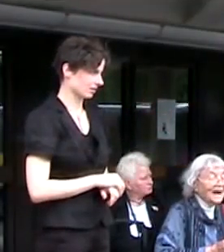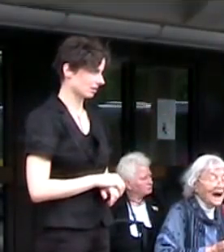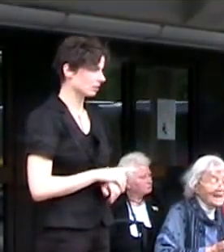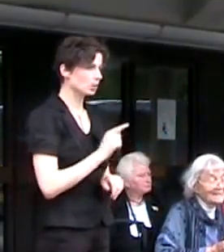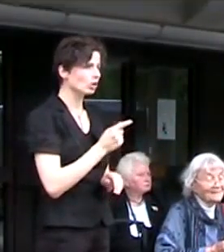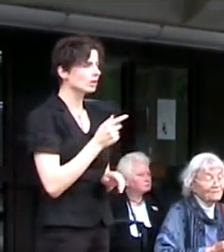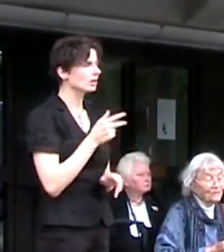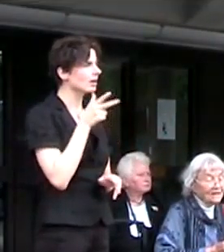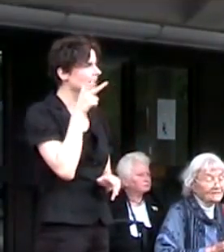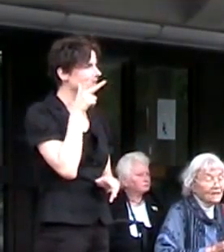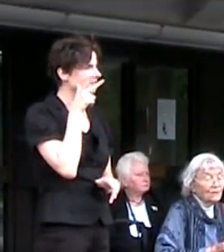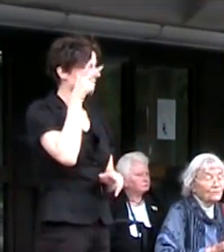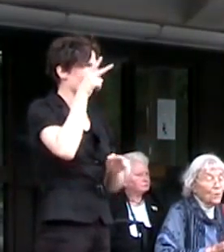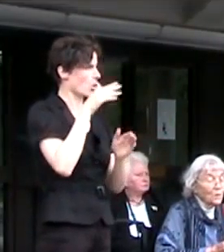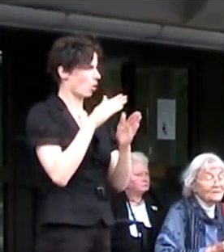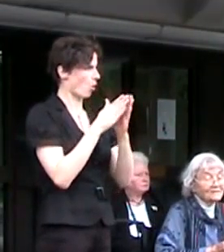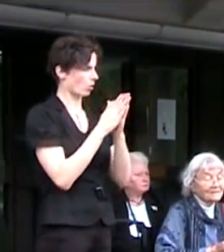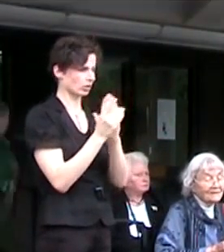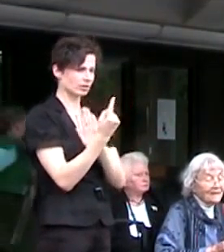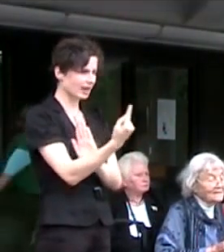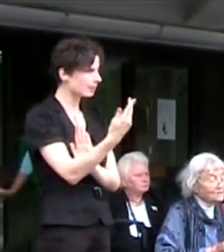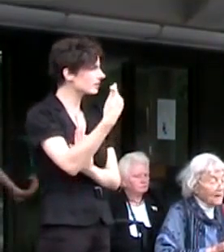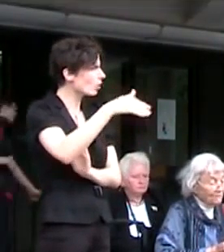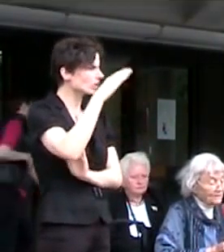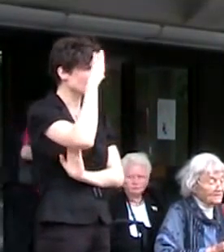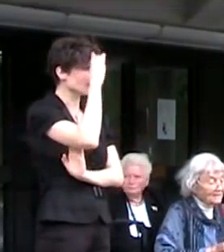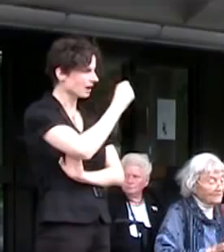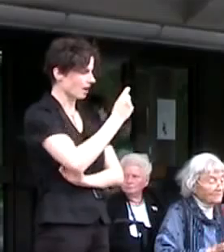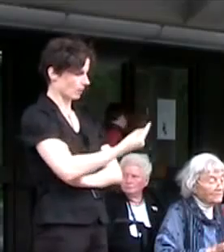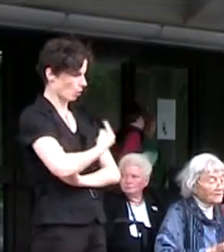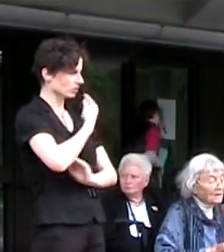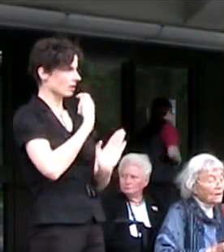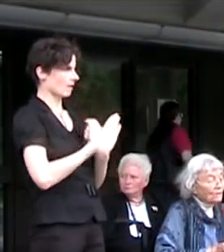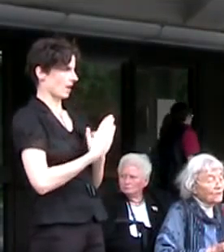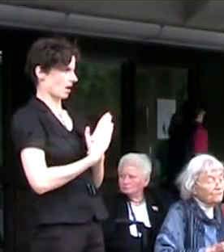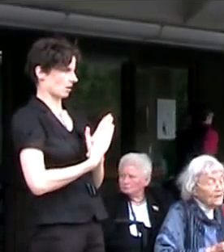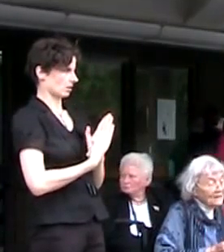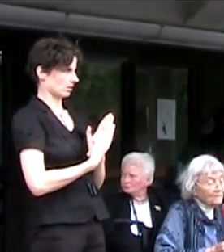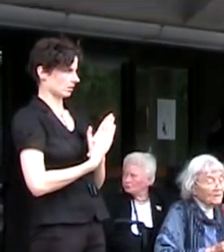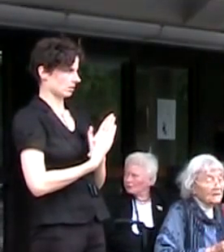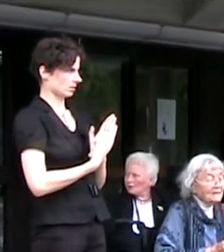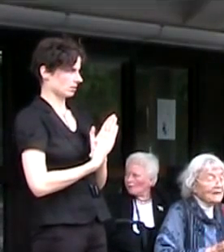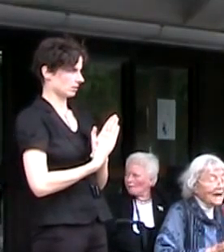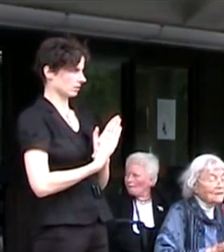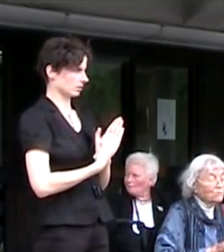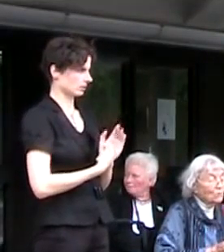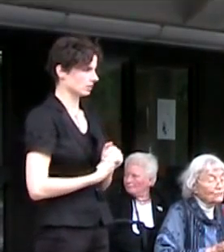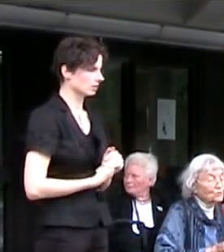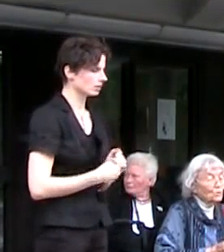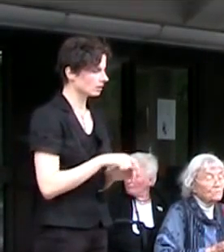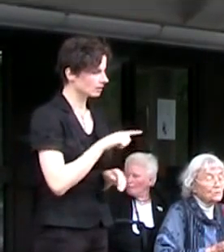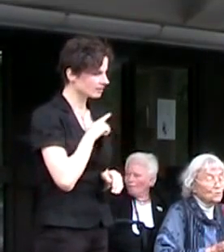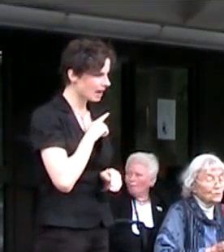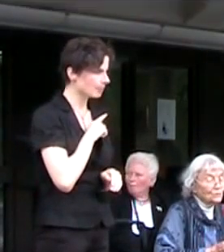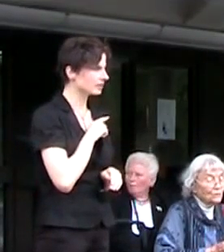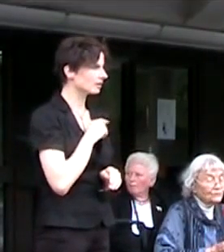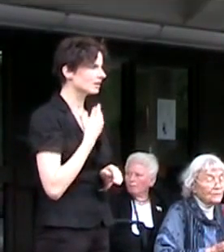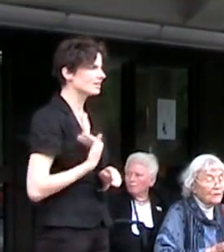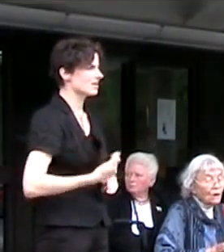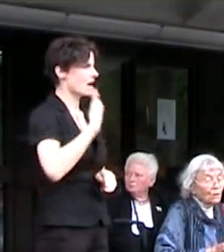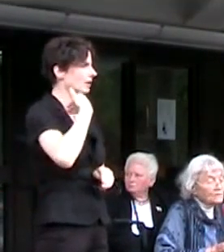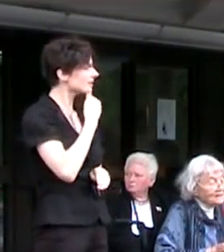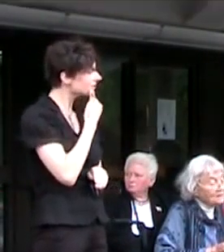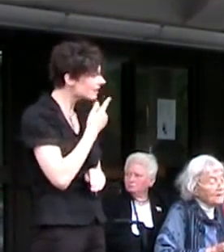ihren eigenen Wert für uns in Zweifel ziehen? Für viele, die keine Berufsschulen besuchen